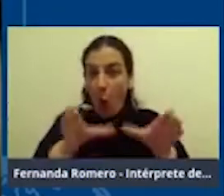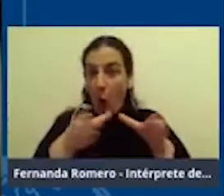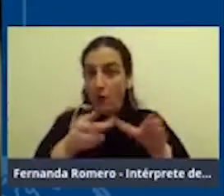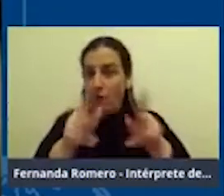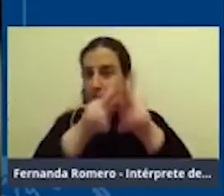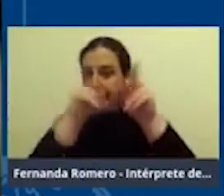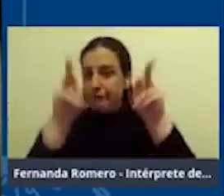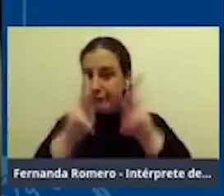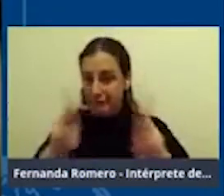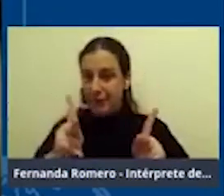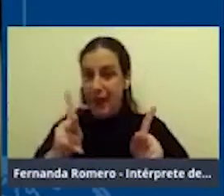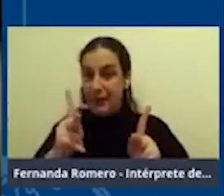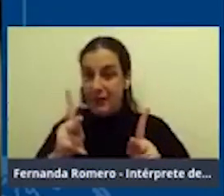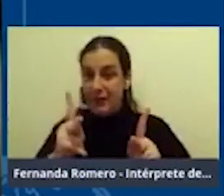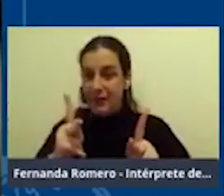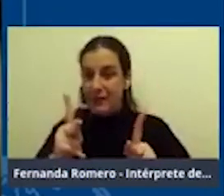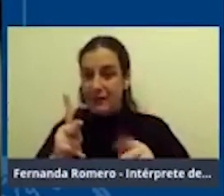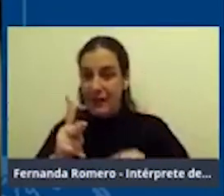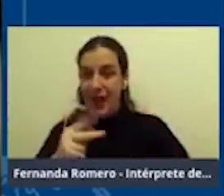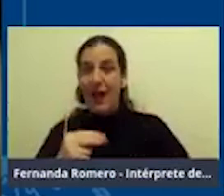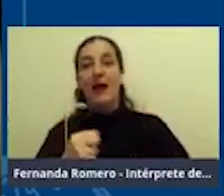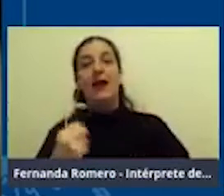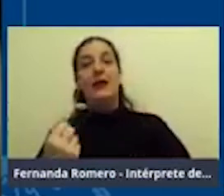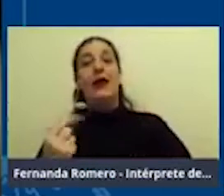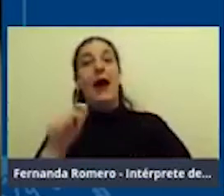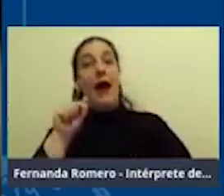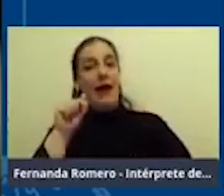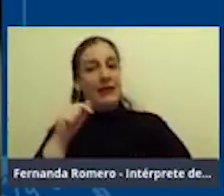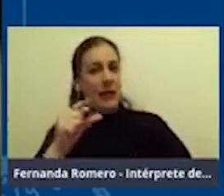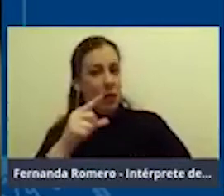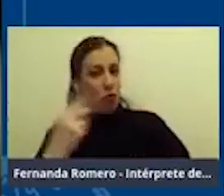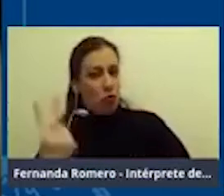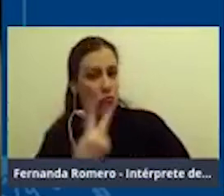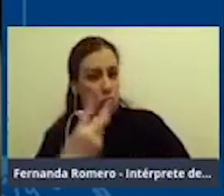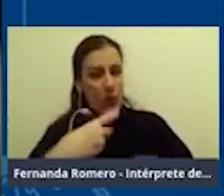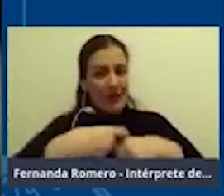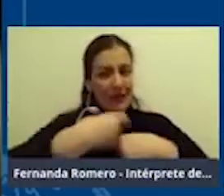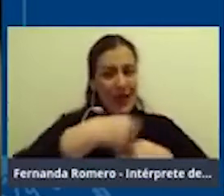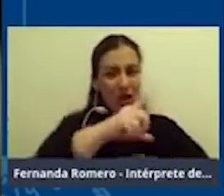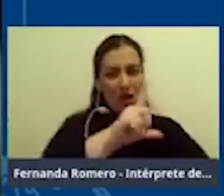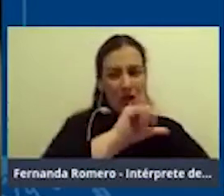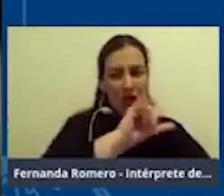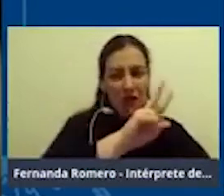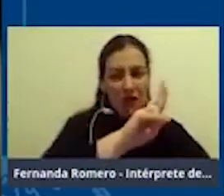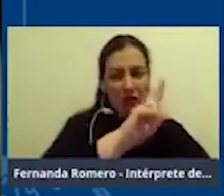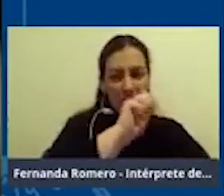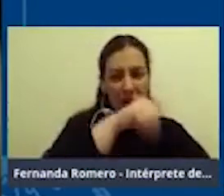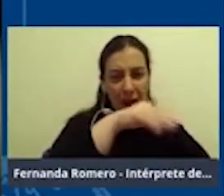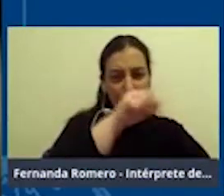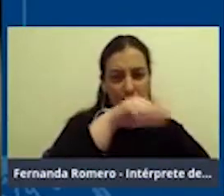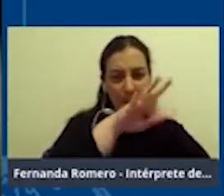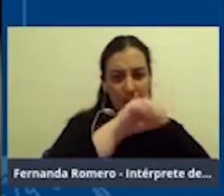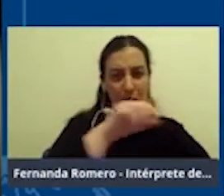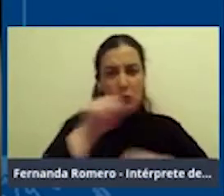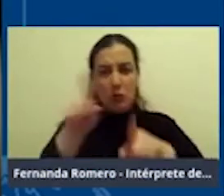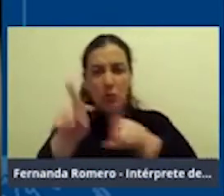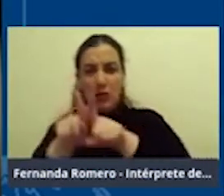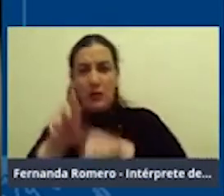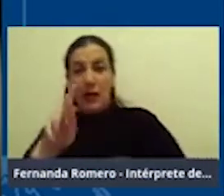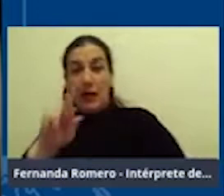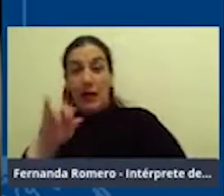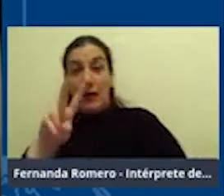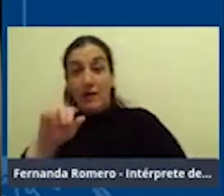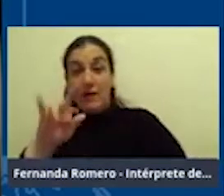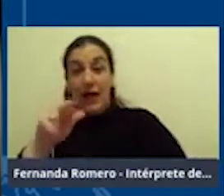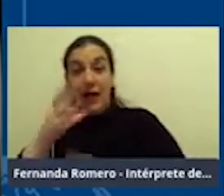harmoniosa no conurbano, que são de 2 cidades, Livramento e Ribeira, que somam aí quase 200